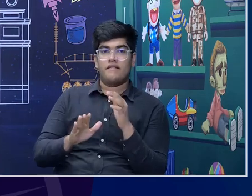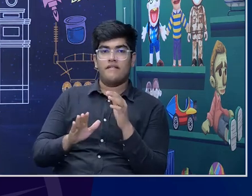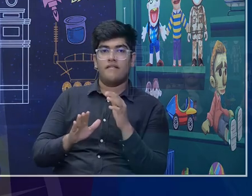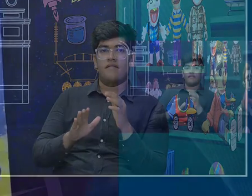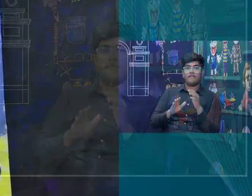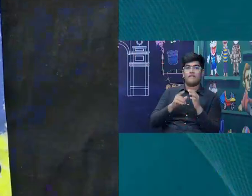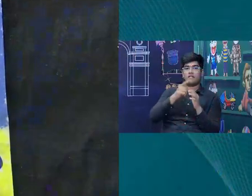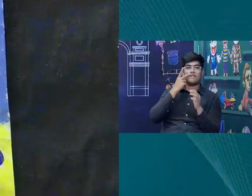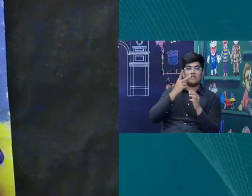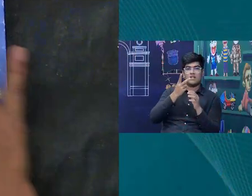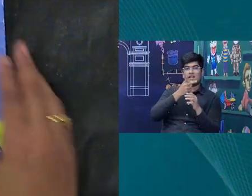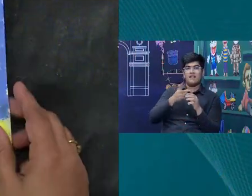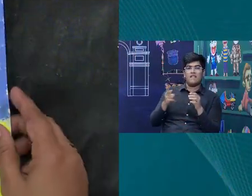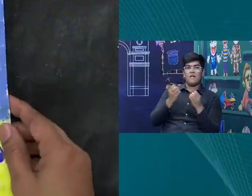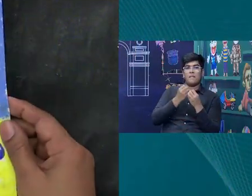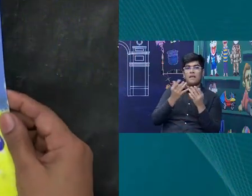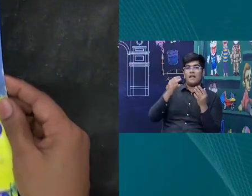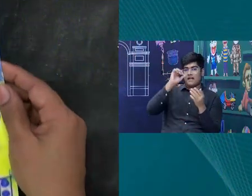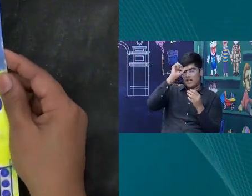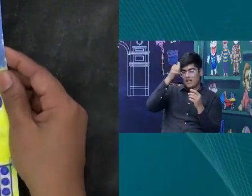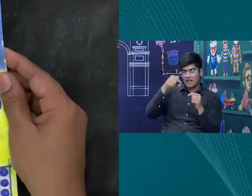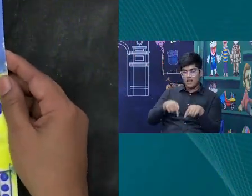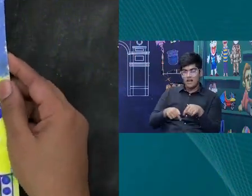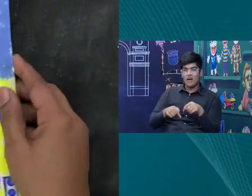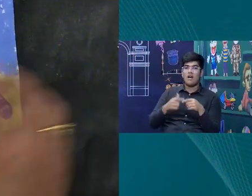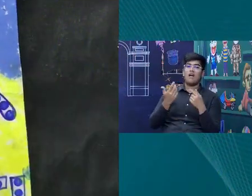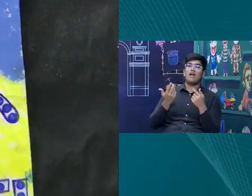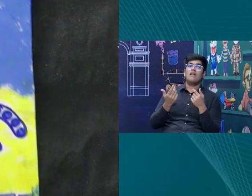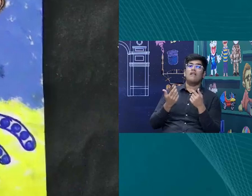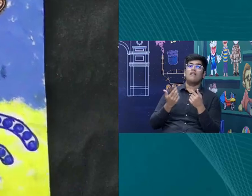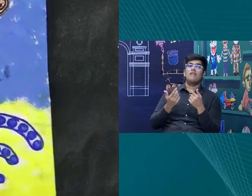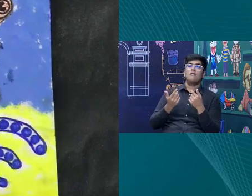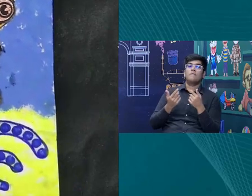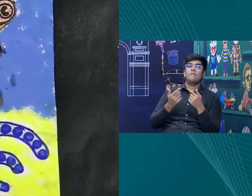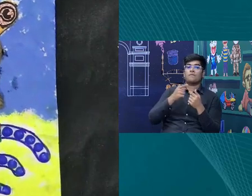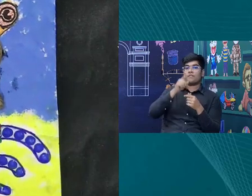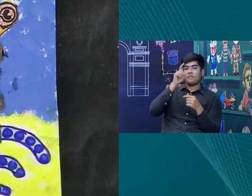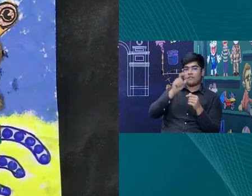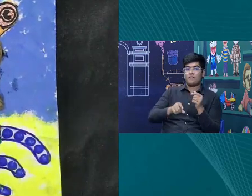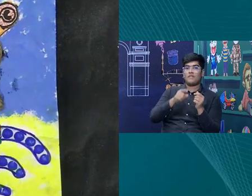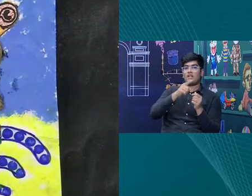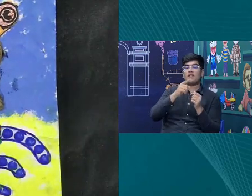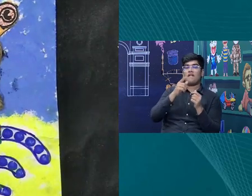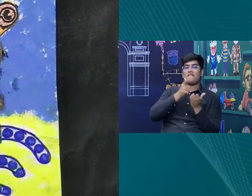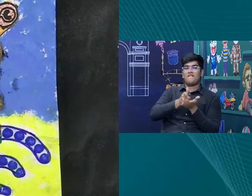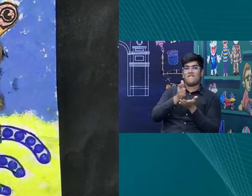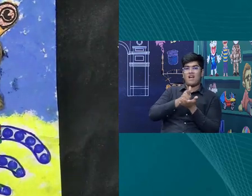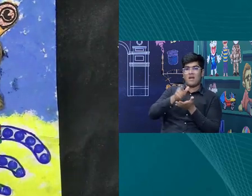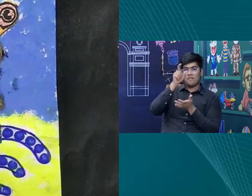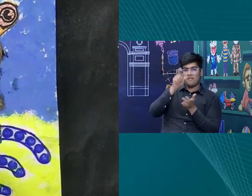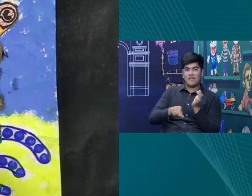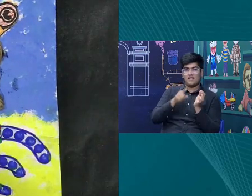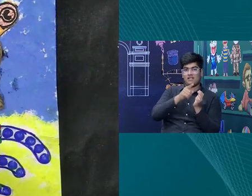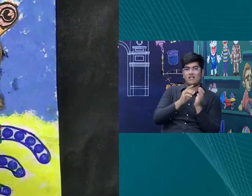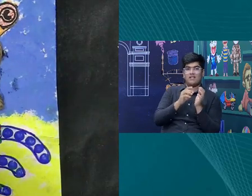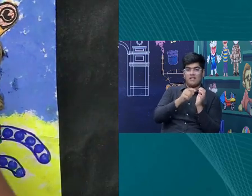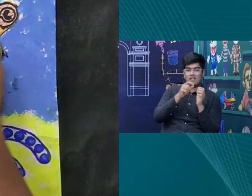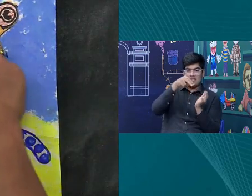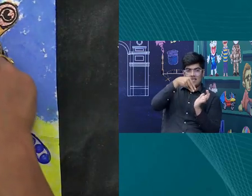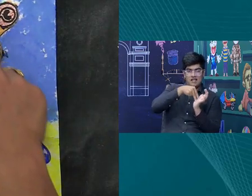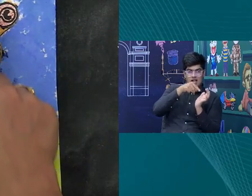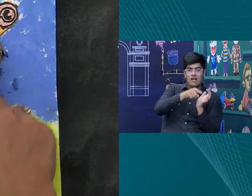जो हमने इस पूरे भारत के अंदर, आप देखो कि एक चोटा सा किसान भी है ना, वो भी इन सब